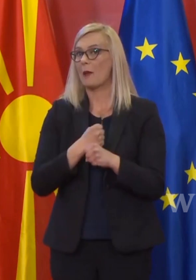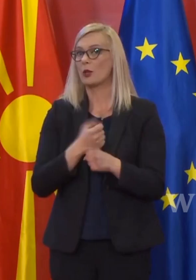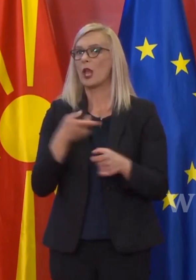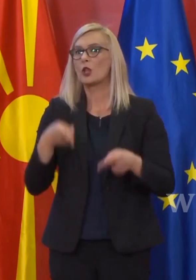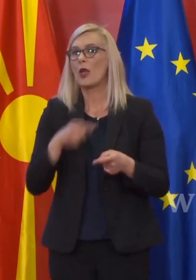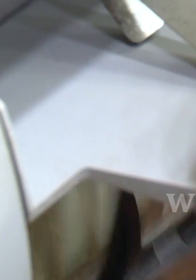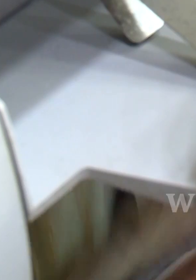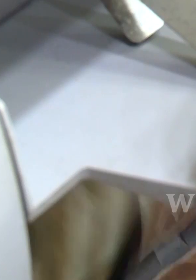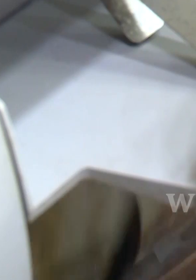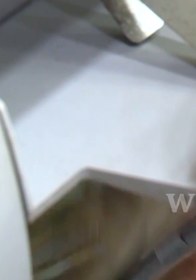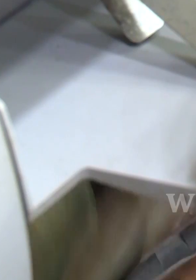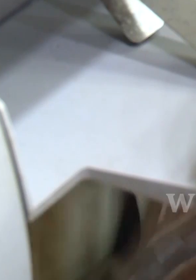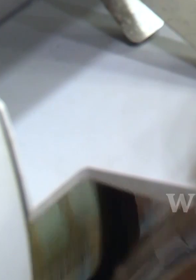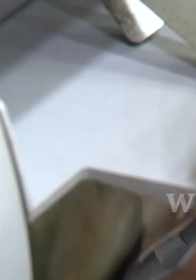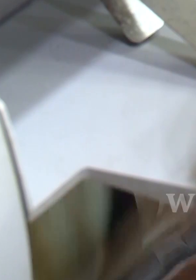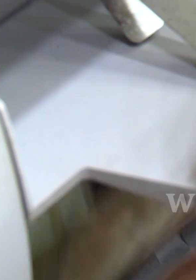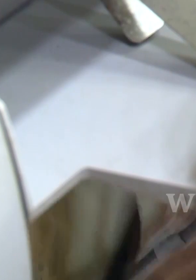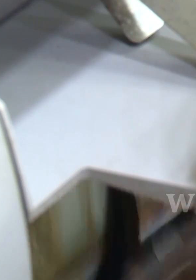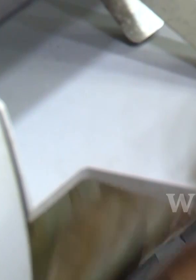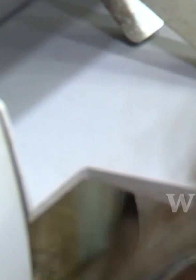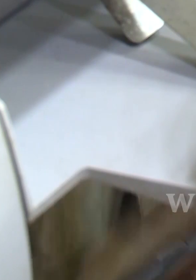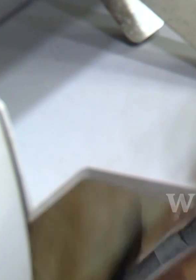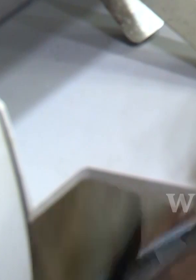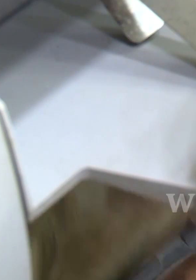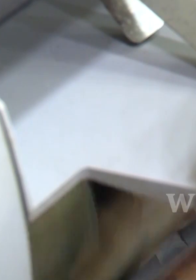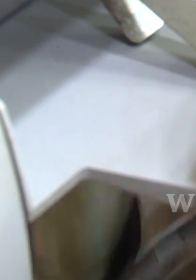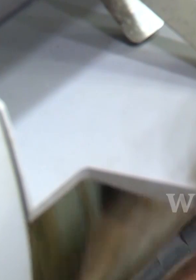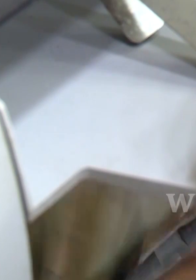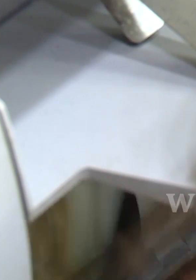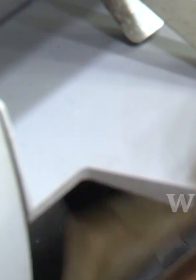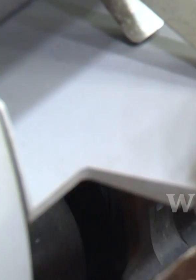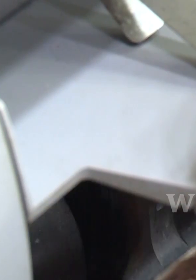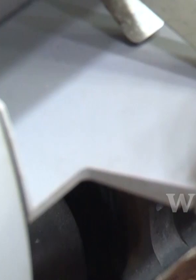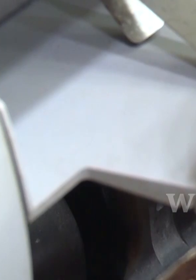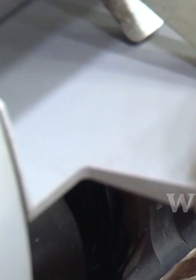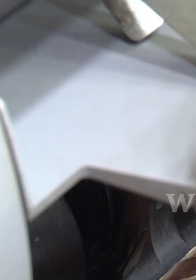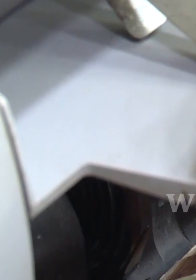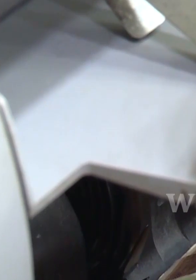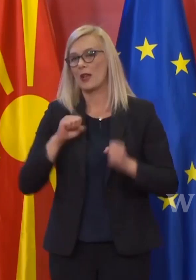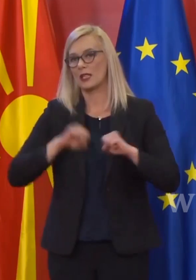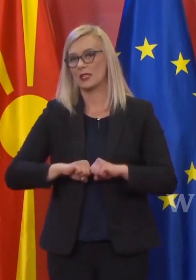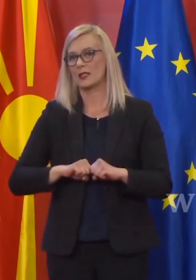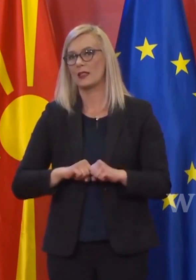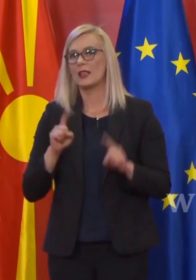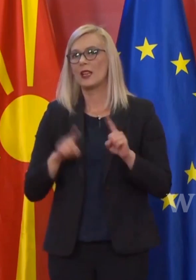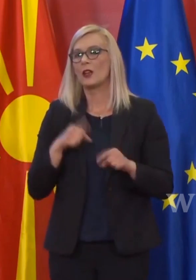ne. Kryeministri apelon të shikohet shëndeti jo profiti që duhet të realizojnë kompanitë.